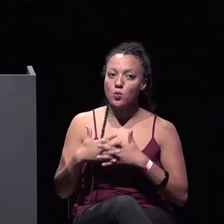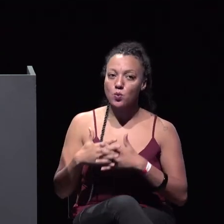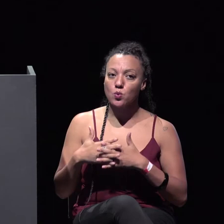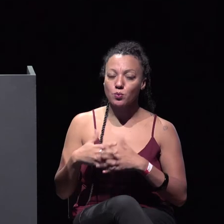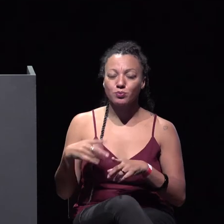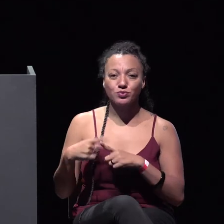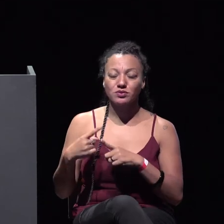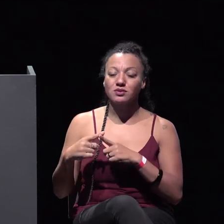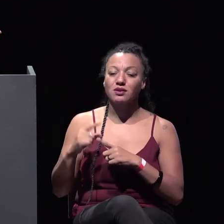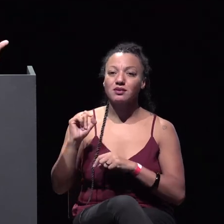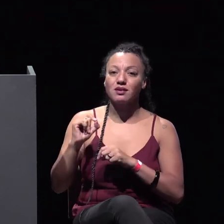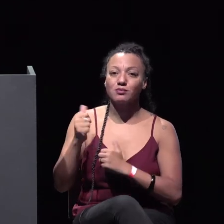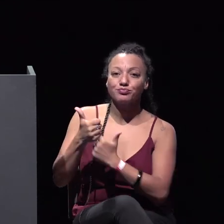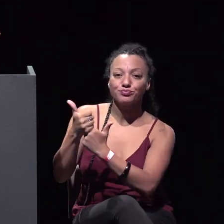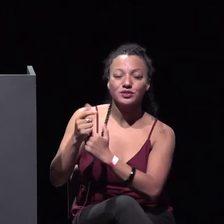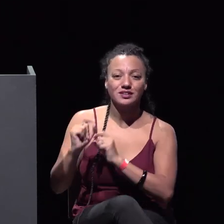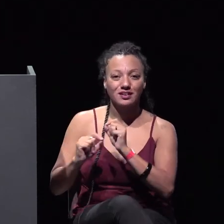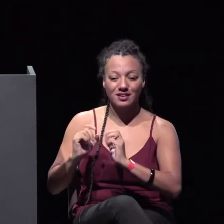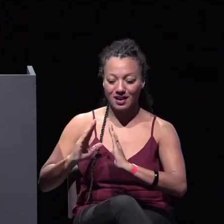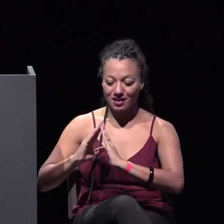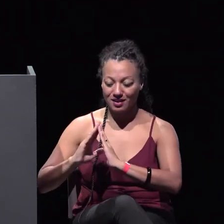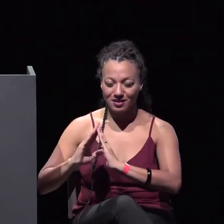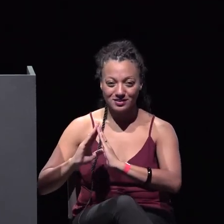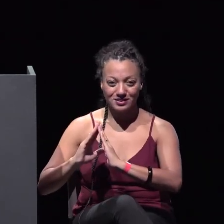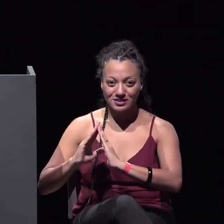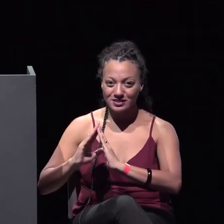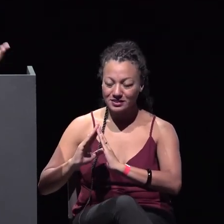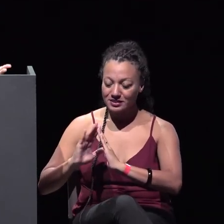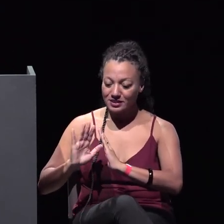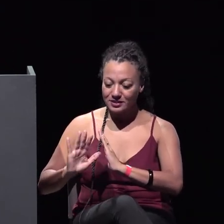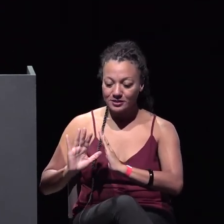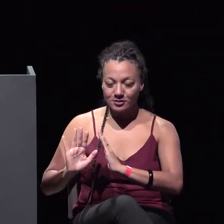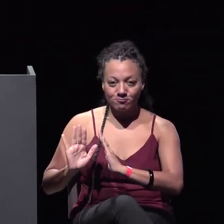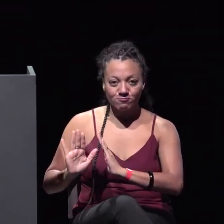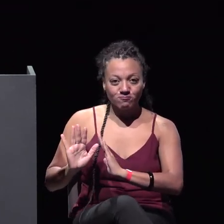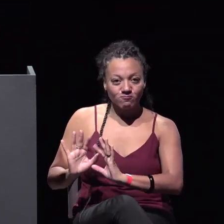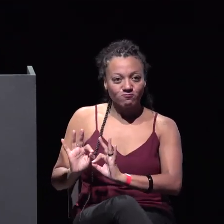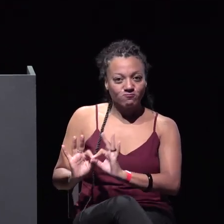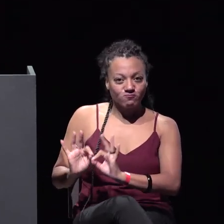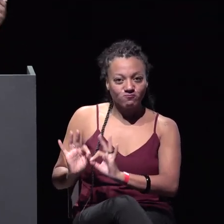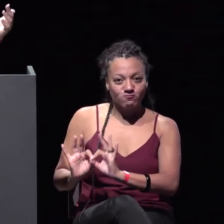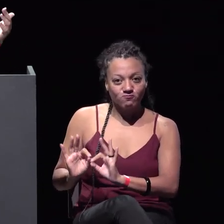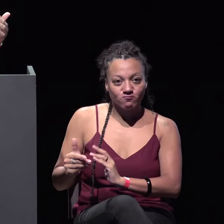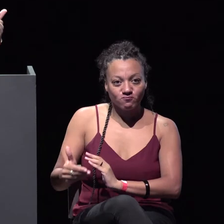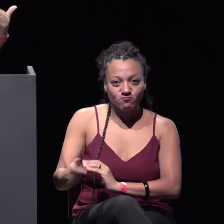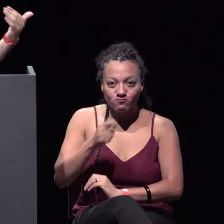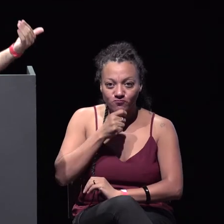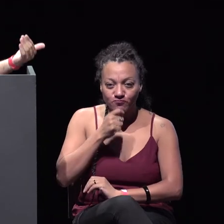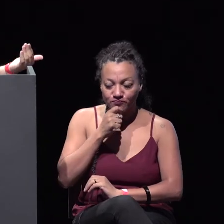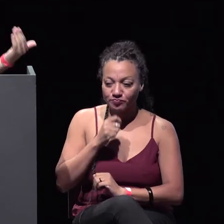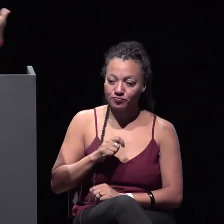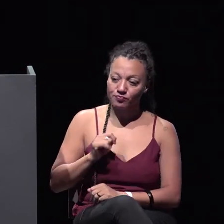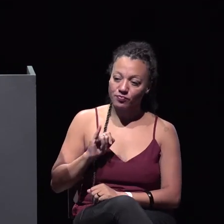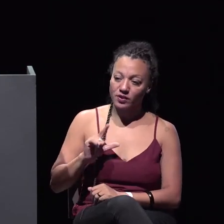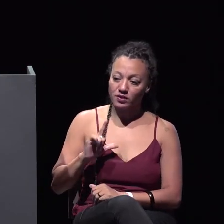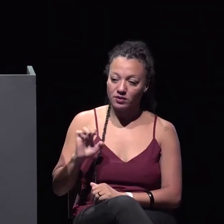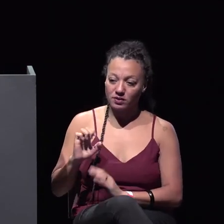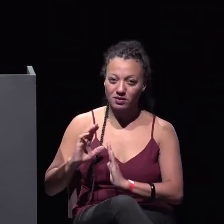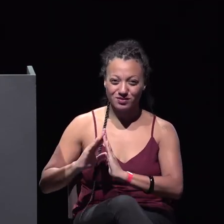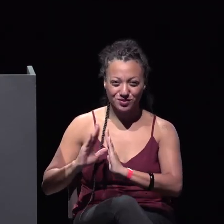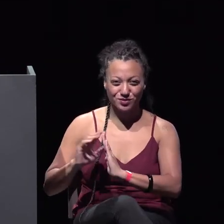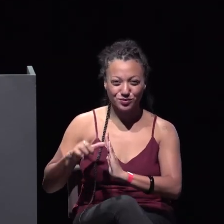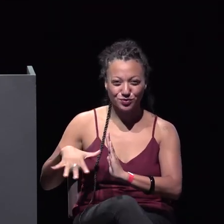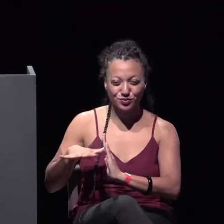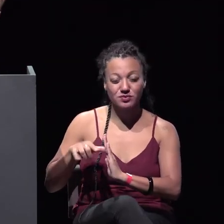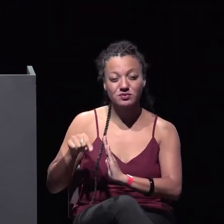a sucessão a casa entra realmente numa outra reconfiguração e aí dessa casa do elenco uma casa branca do